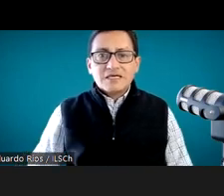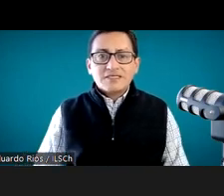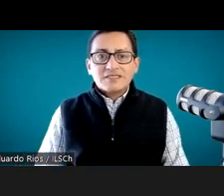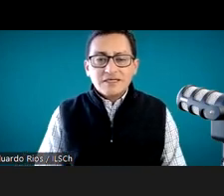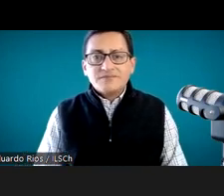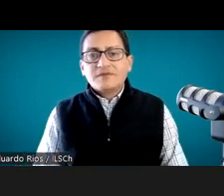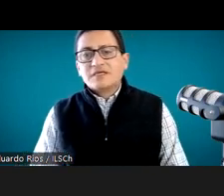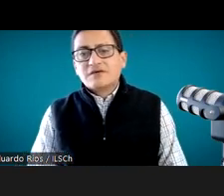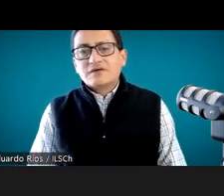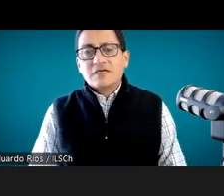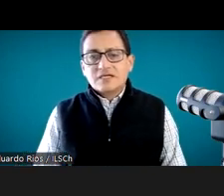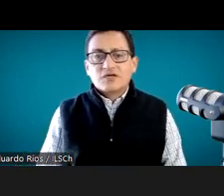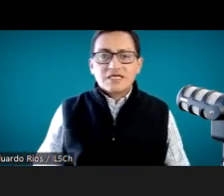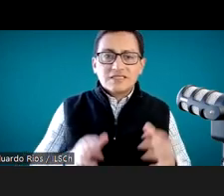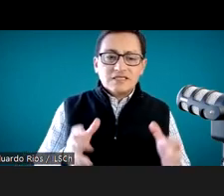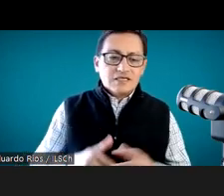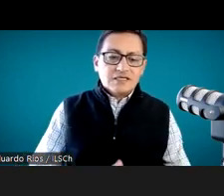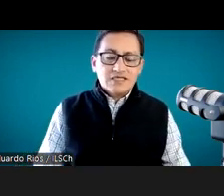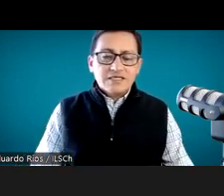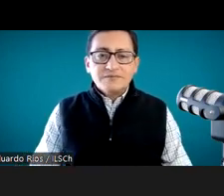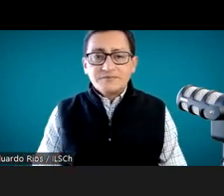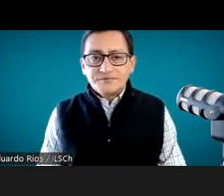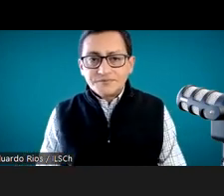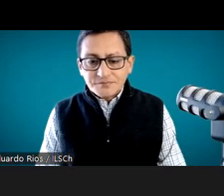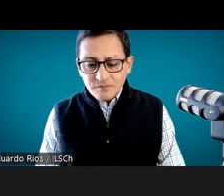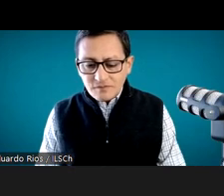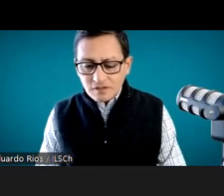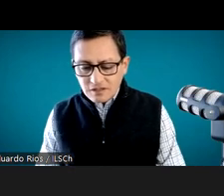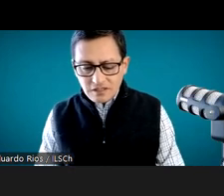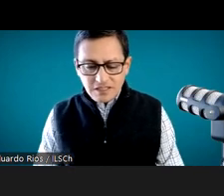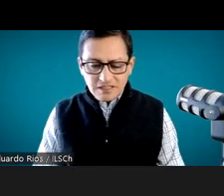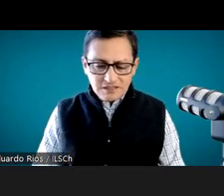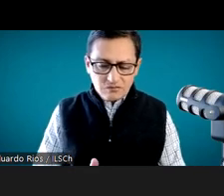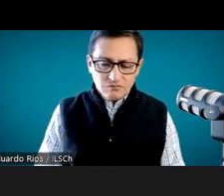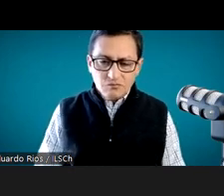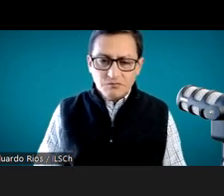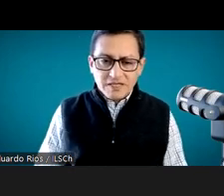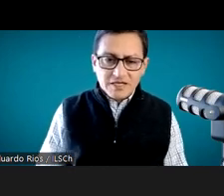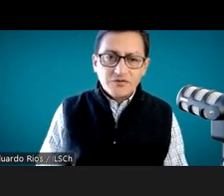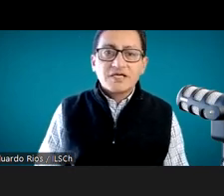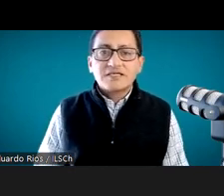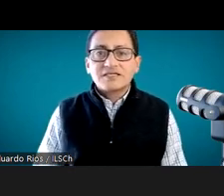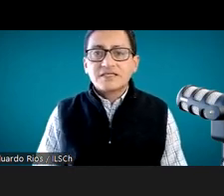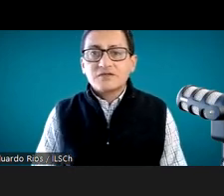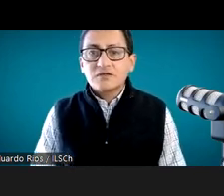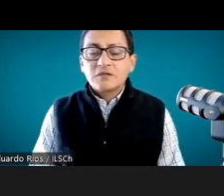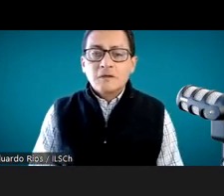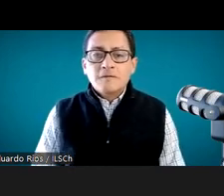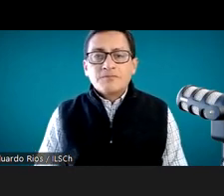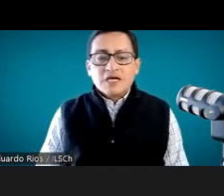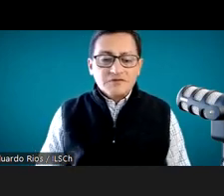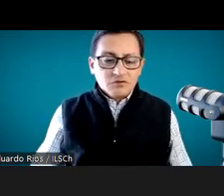de la Discapacidad, que es quien organiza este taller, que ya hace un par de años que se está